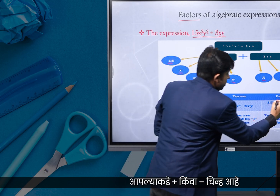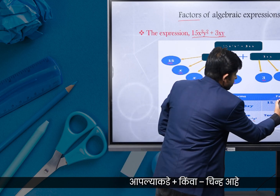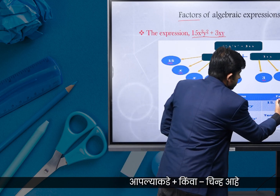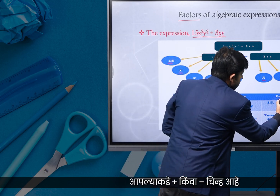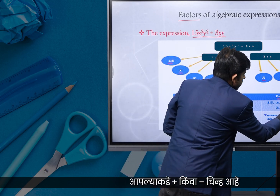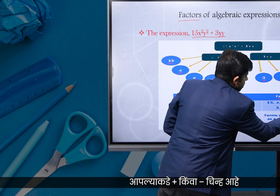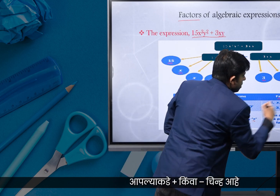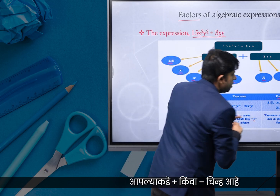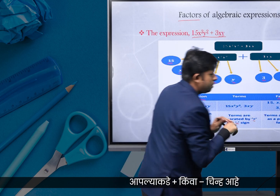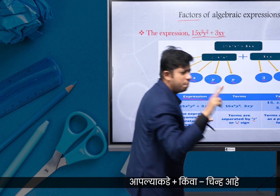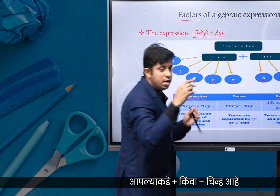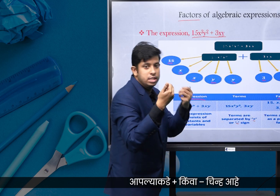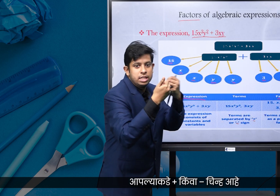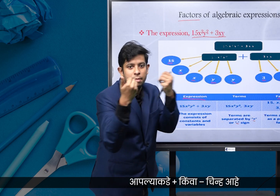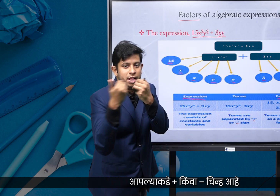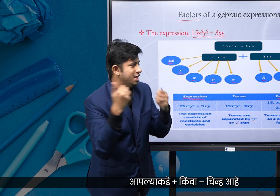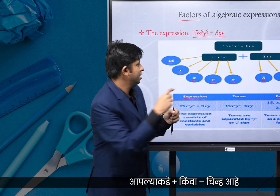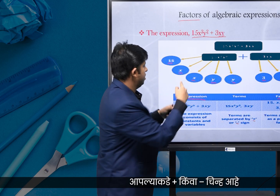आपल्याकडे किंवा चिन्ह आहे